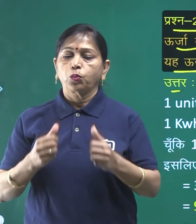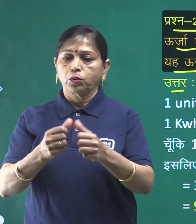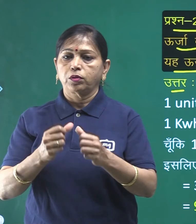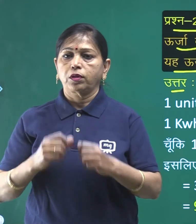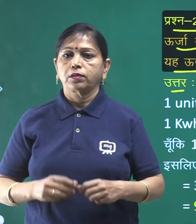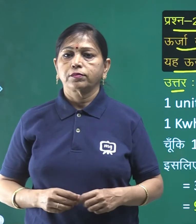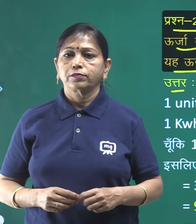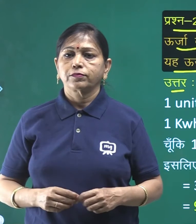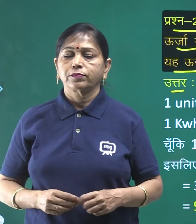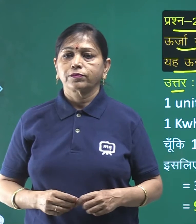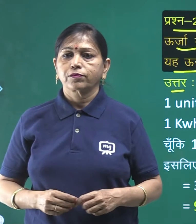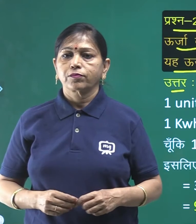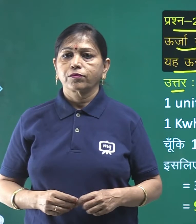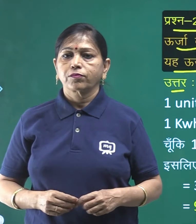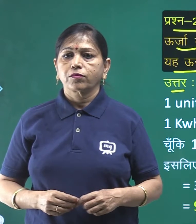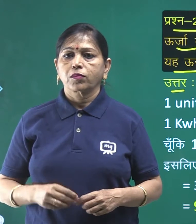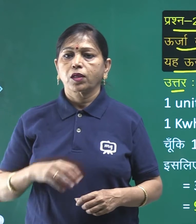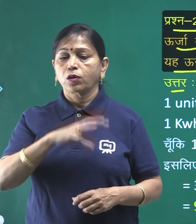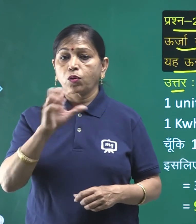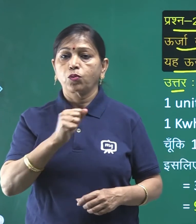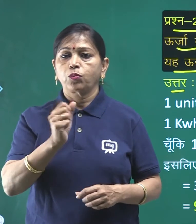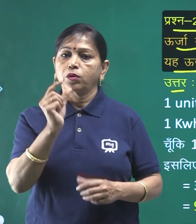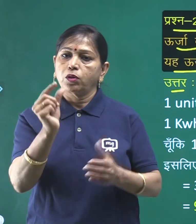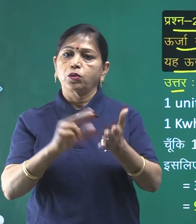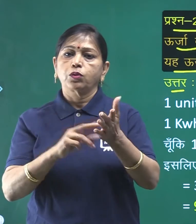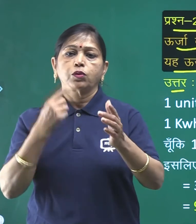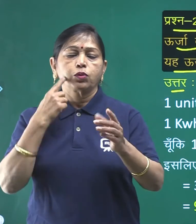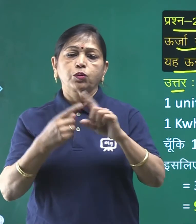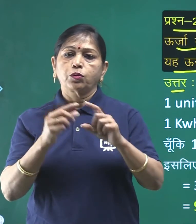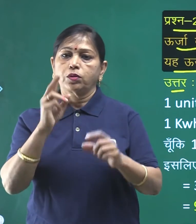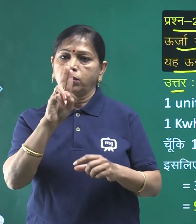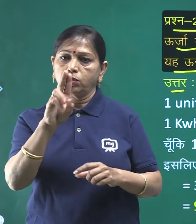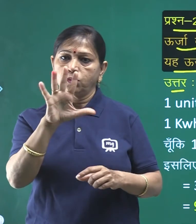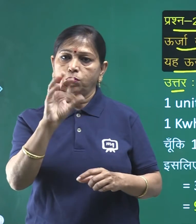उत्तर कुल यूनिट 250।